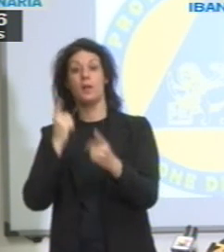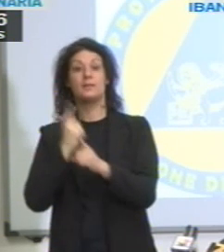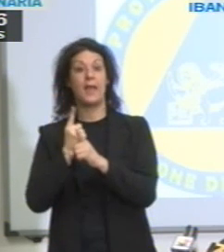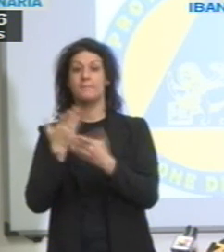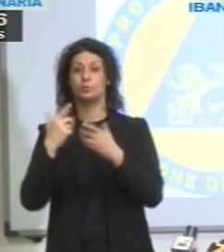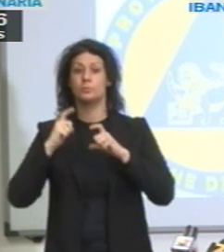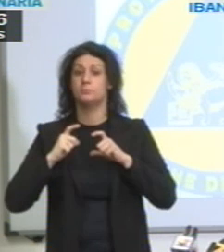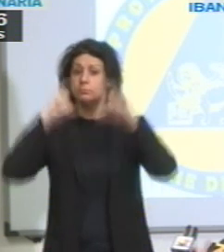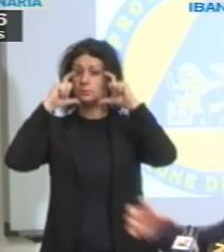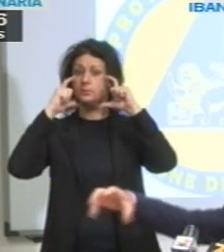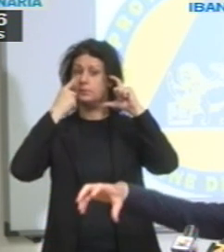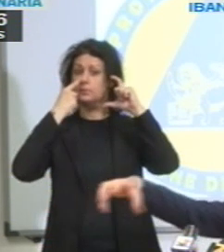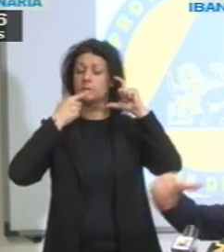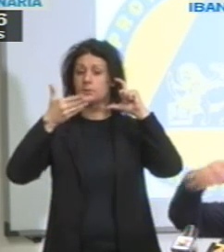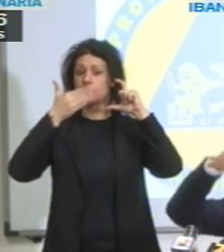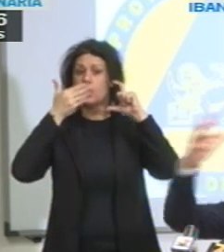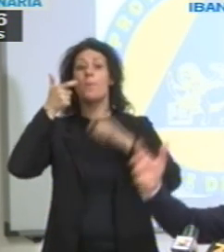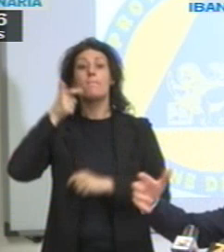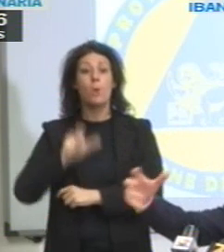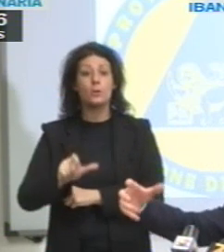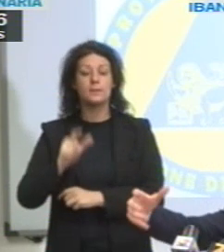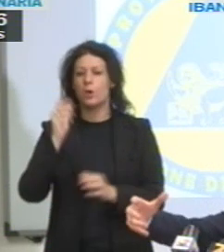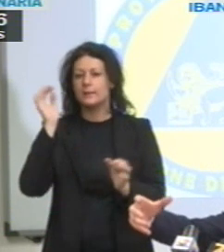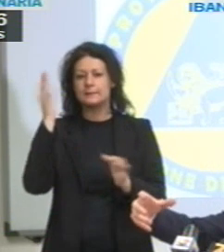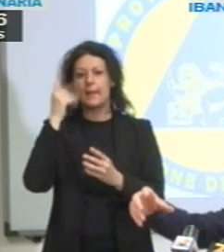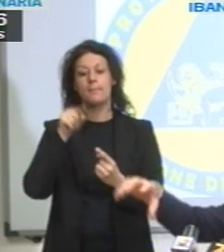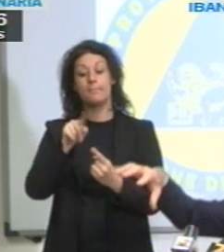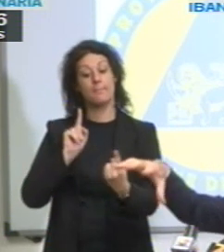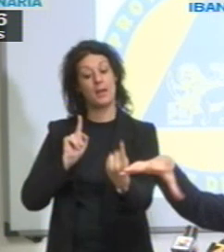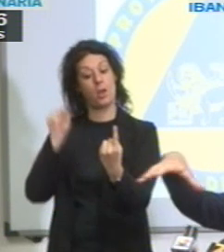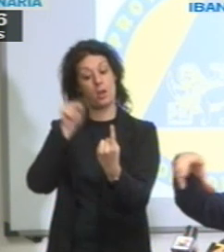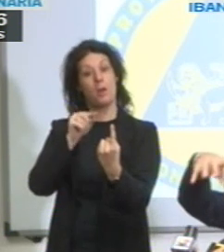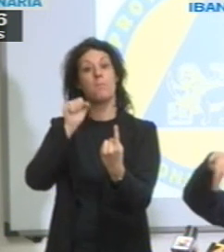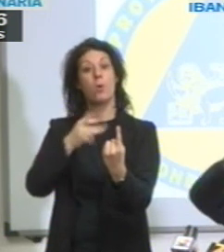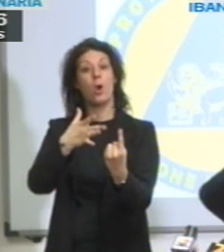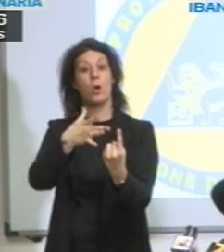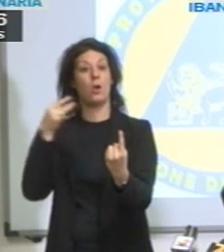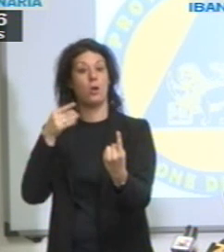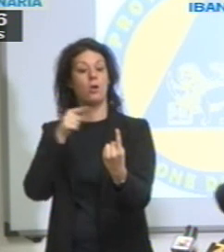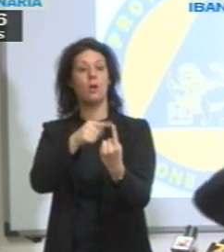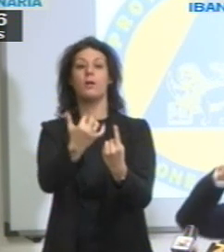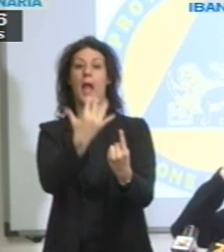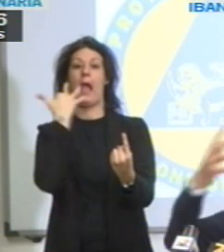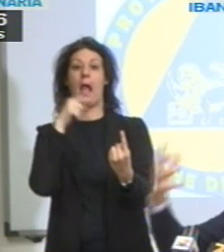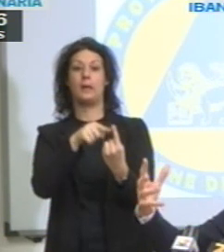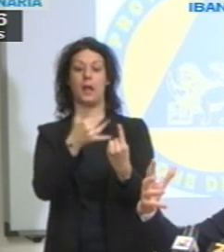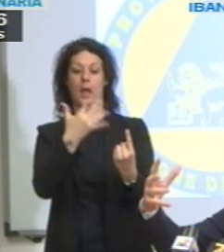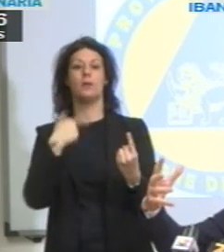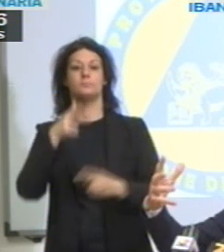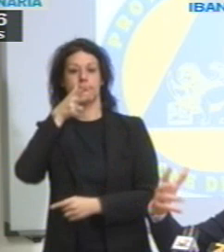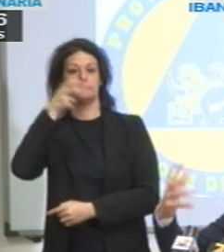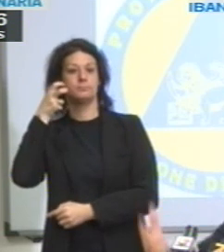posizione, naso e bocca al coperto, perché quella persona, se ipotesi è contagioso, vi lascia un aerosol che voi vi respirate, non lo